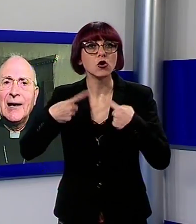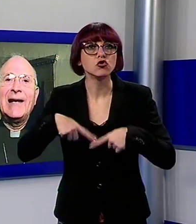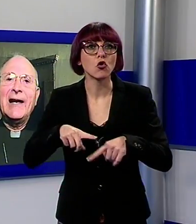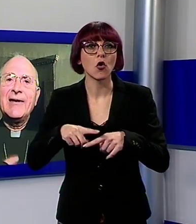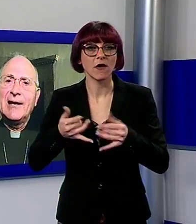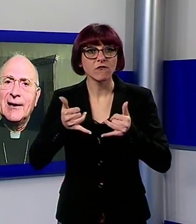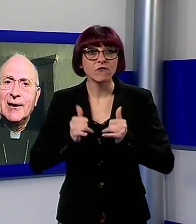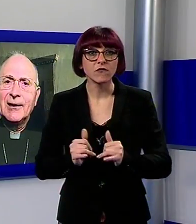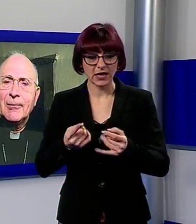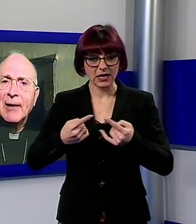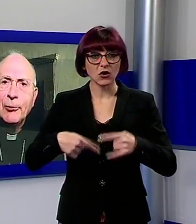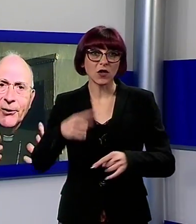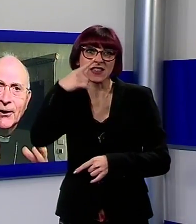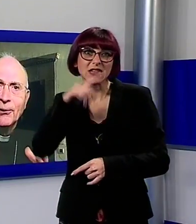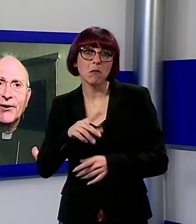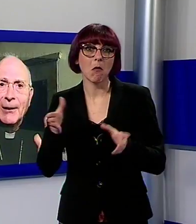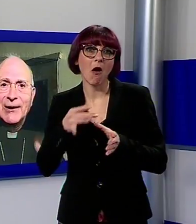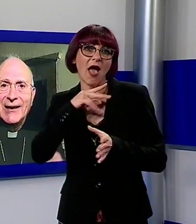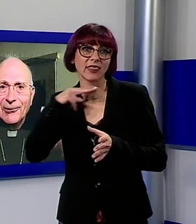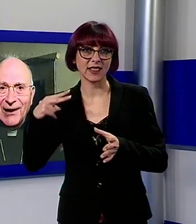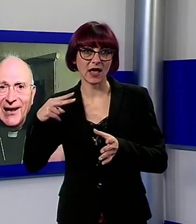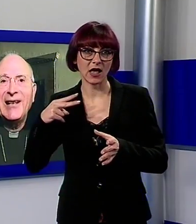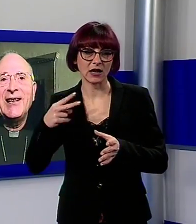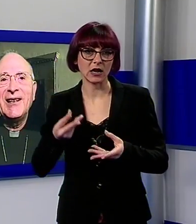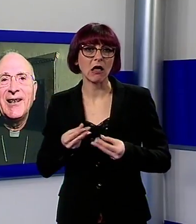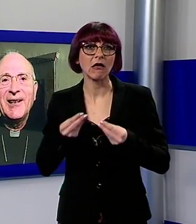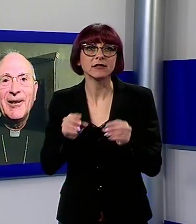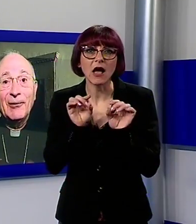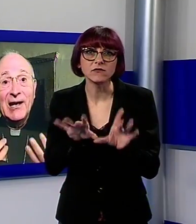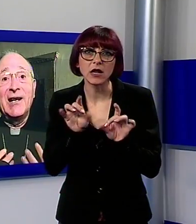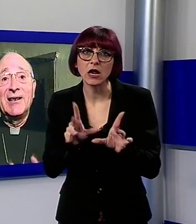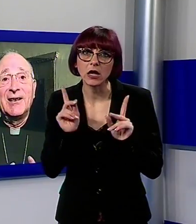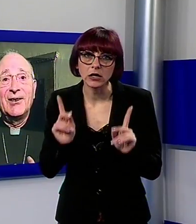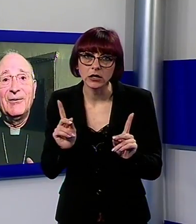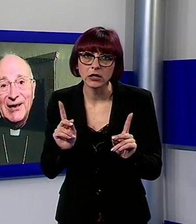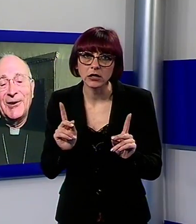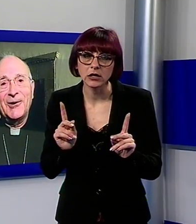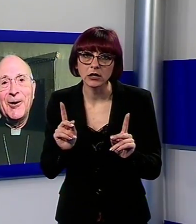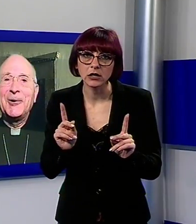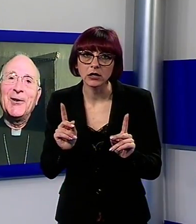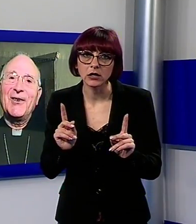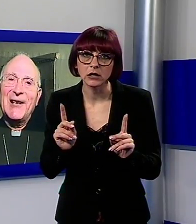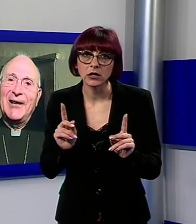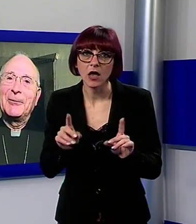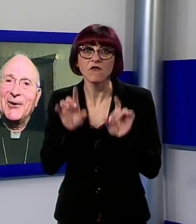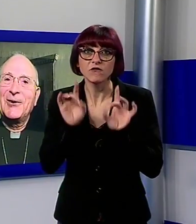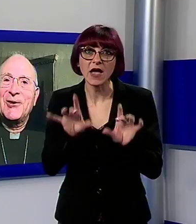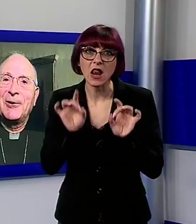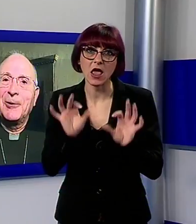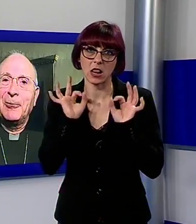agli agnellini, ma forse non gli stiamo dando veleni? Veleni, vedete, sto non esagerando perché sto dicendo col